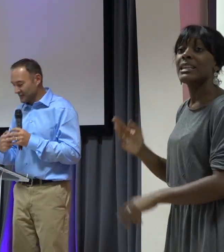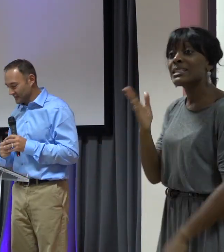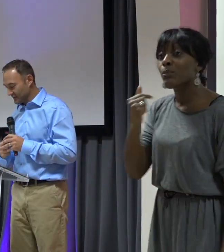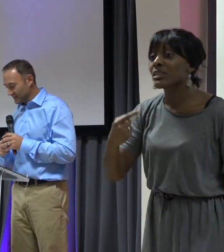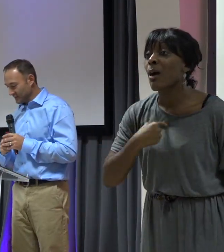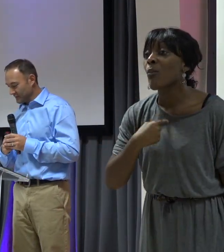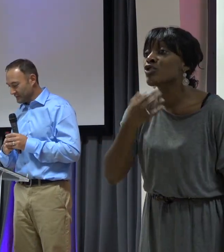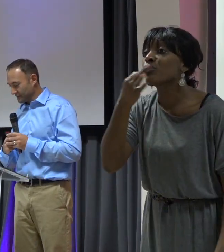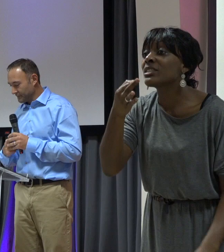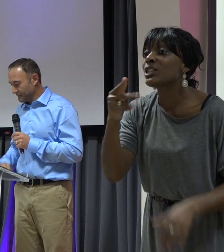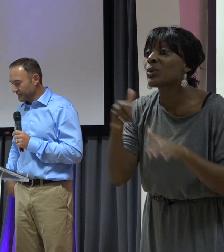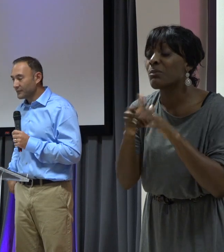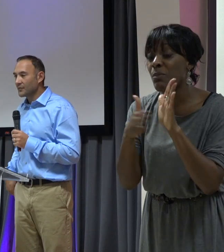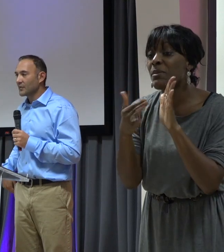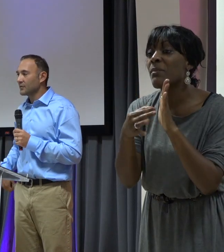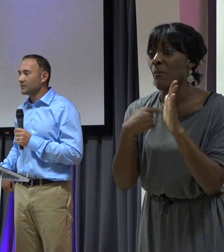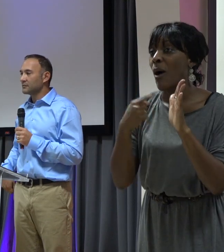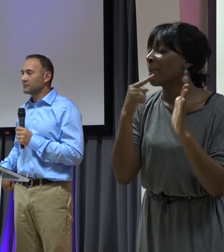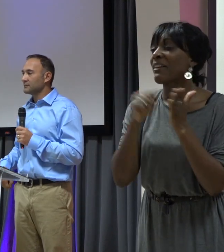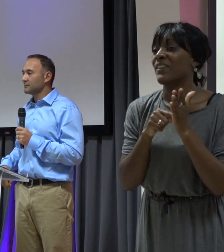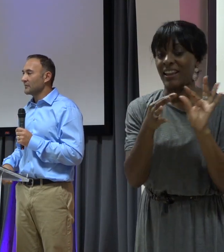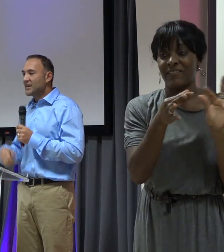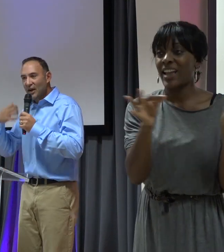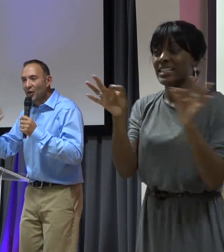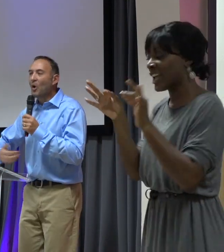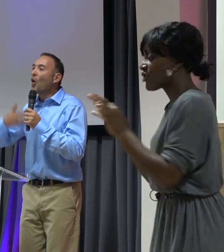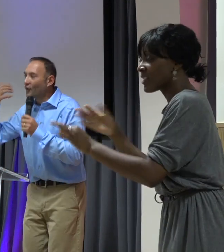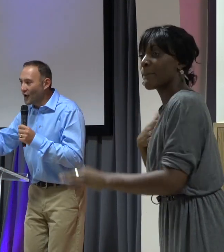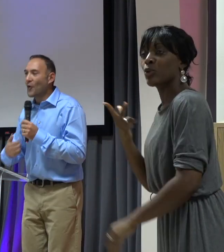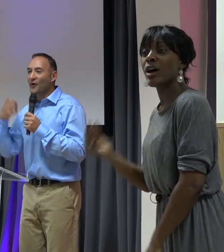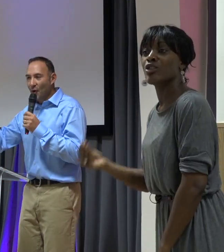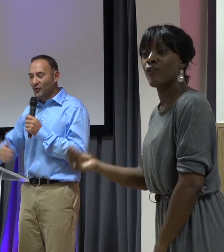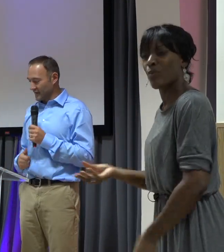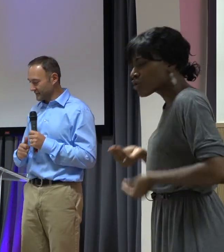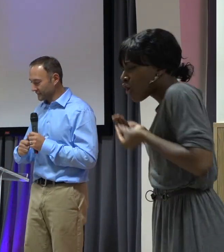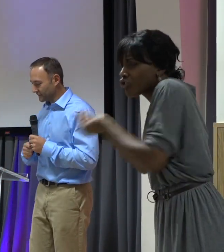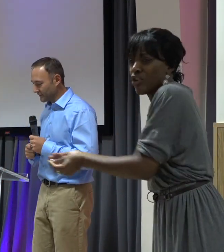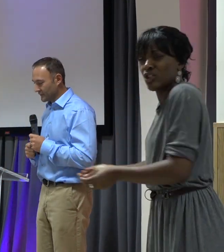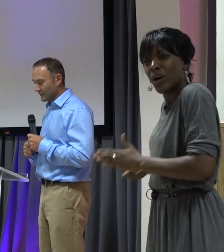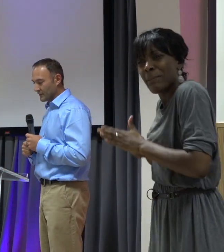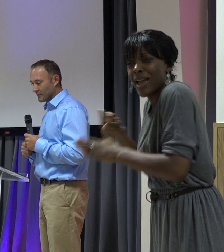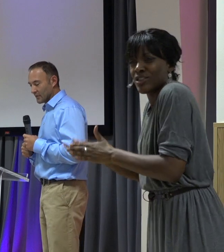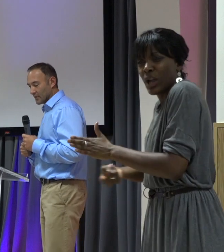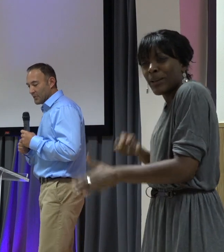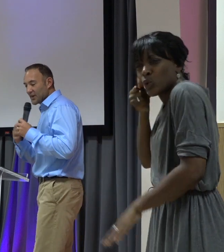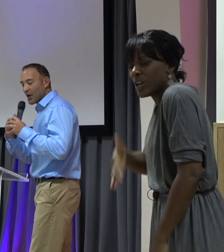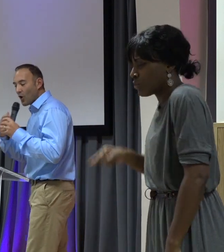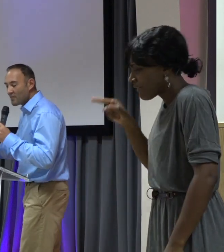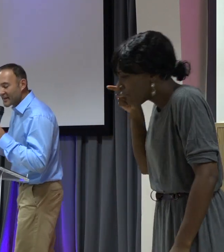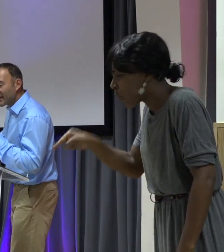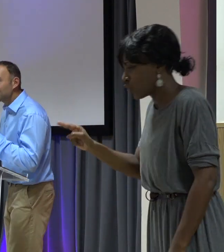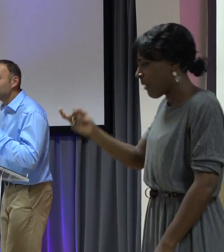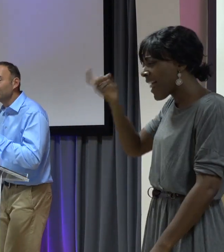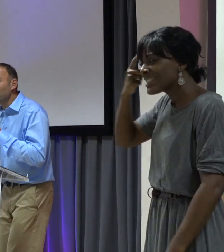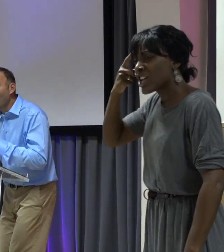verse. j'ai partagé ce verset avec mes enfants. I tell them over and over Je and le leur over répète chaque jour, because I want